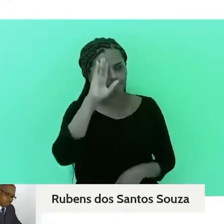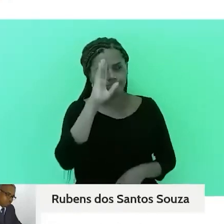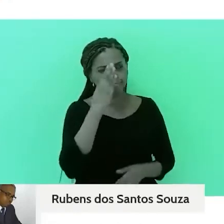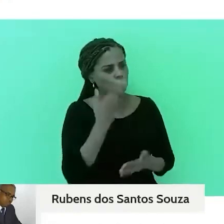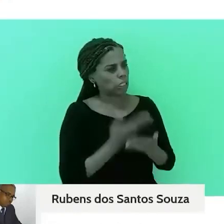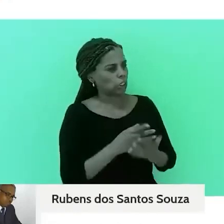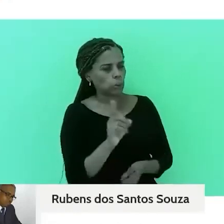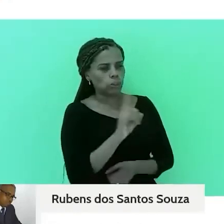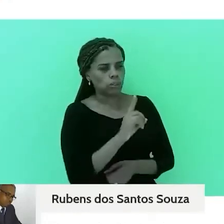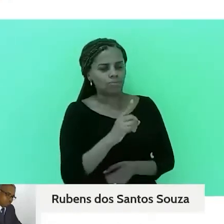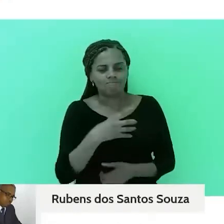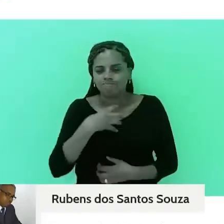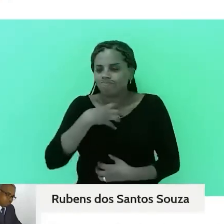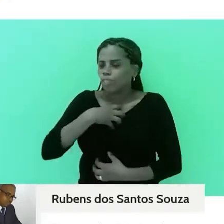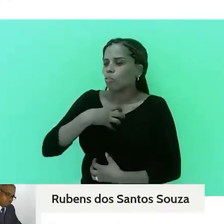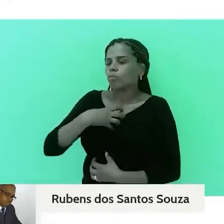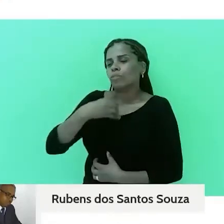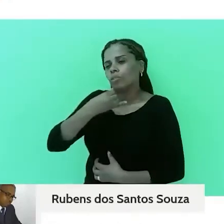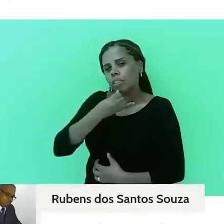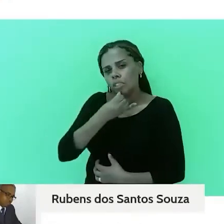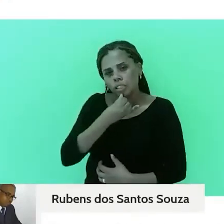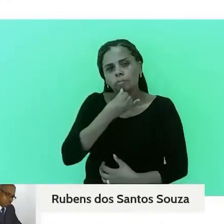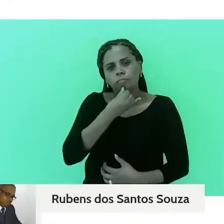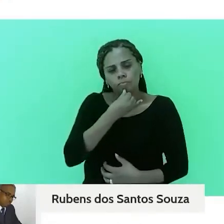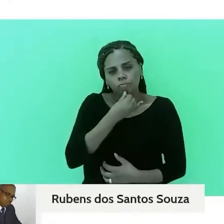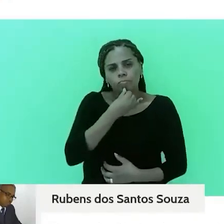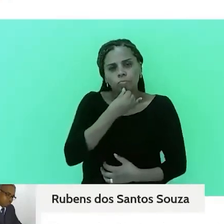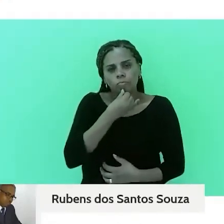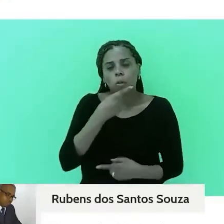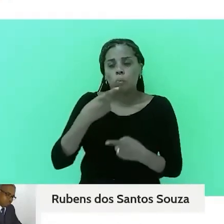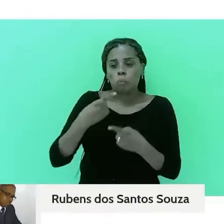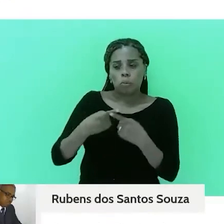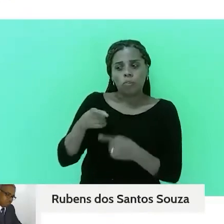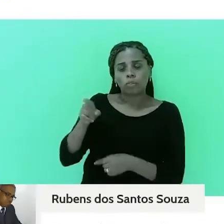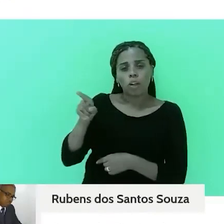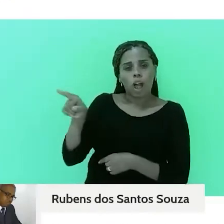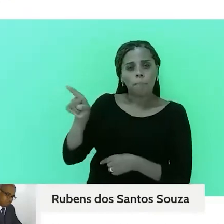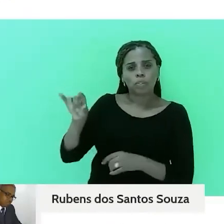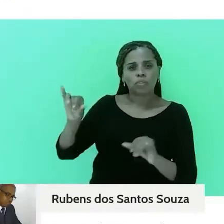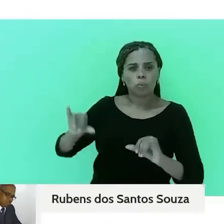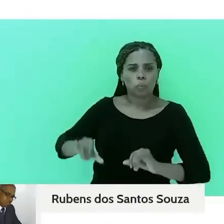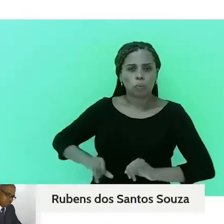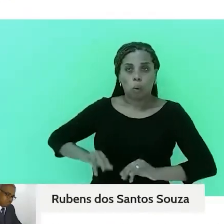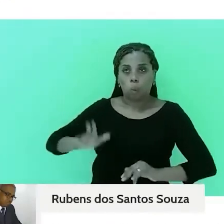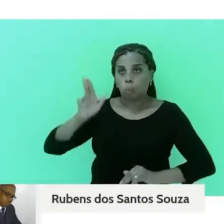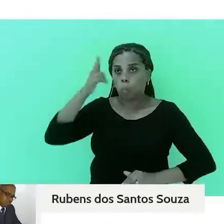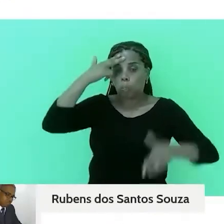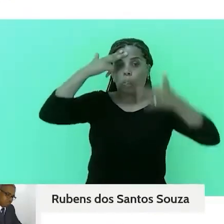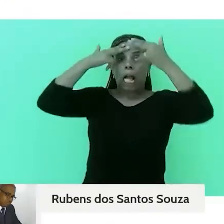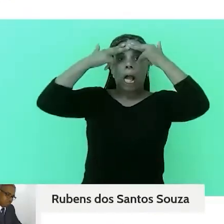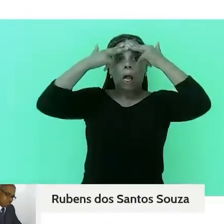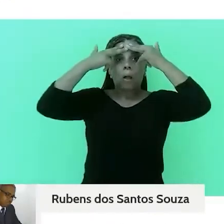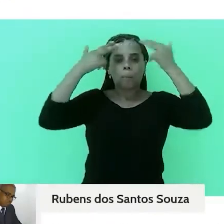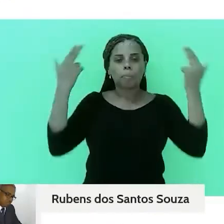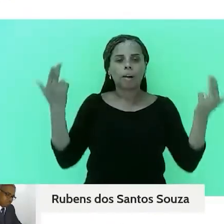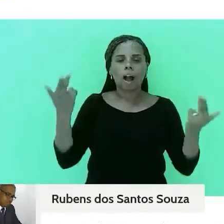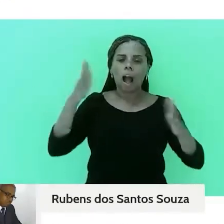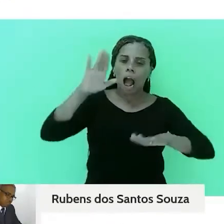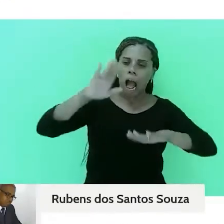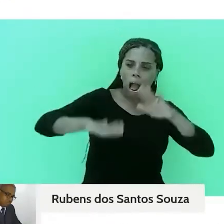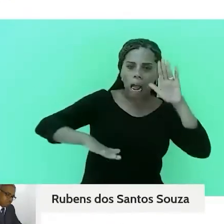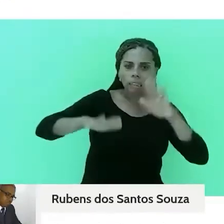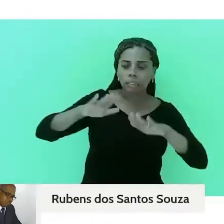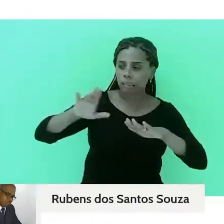muito triste. Por quê? Porque eu vejo que a pessoa está sofrida para dizer isso. E às vezes a pessoa